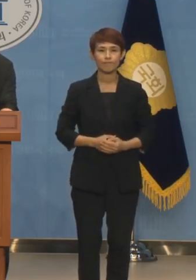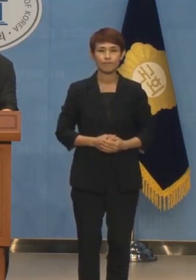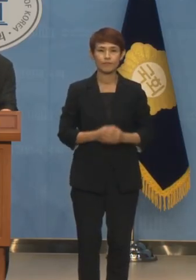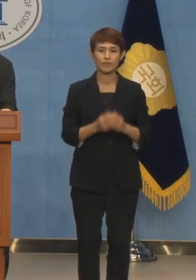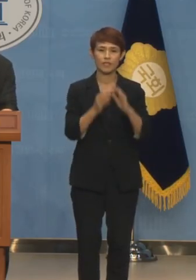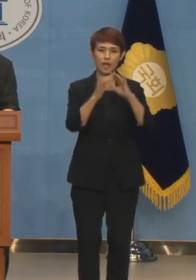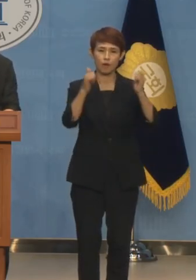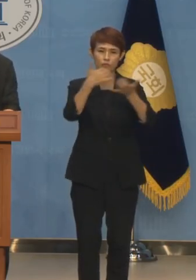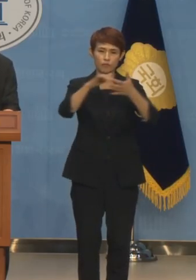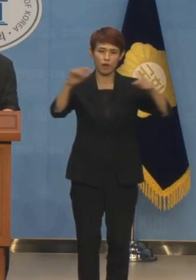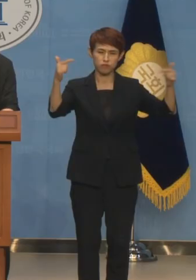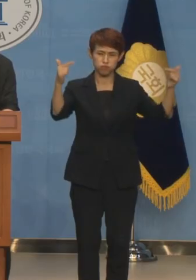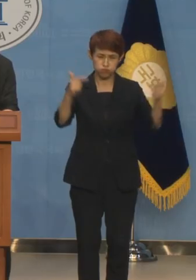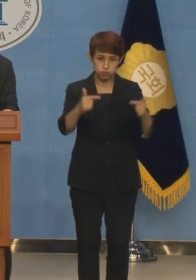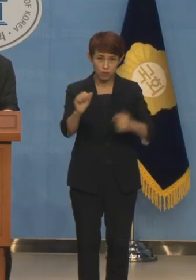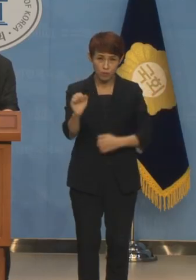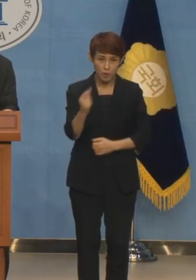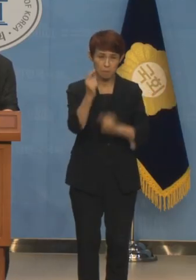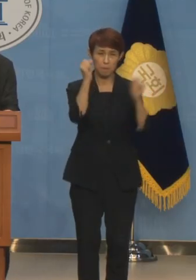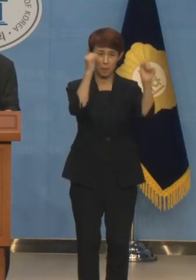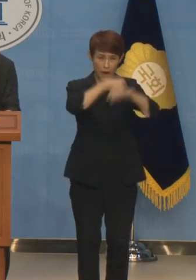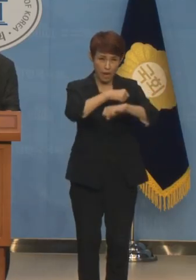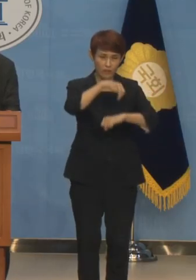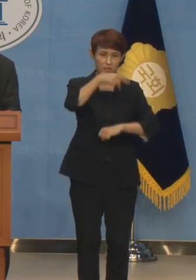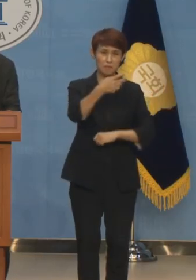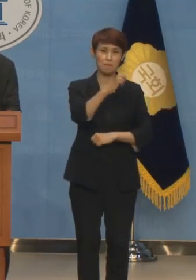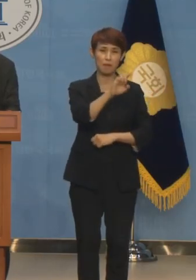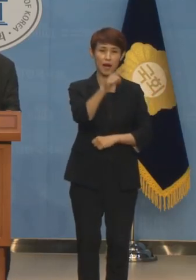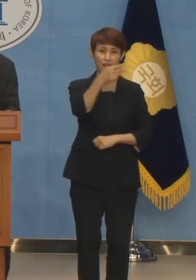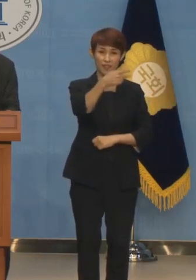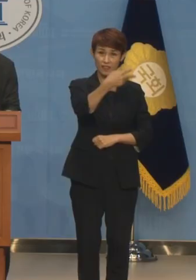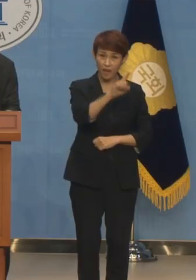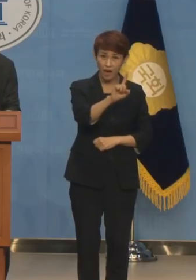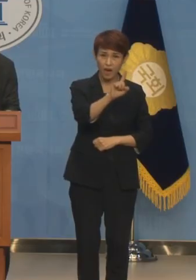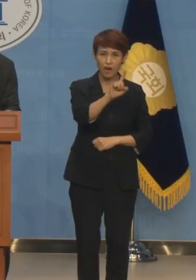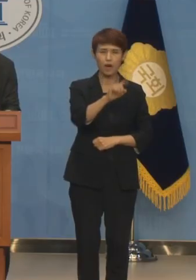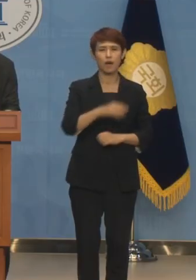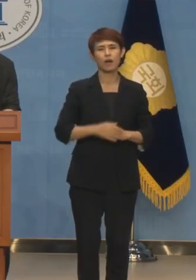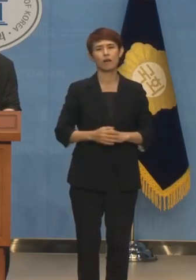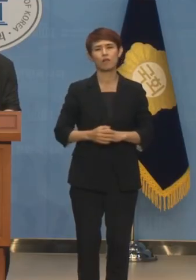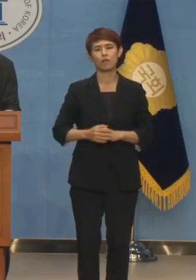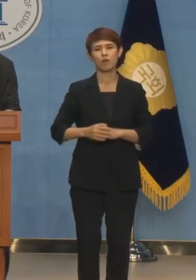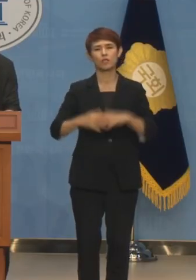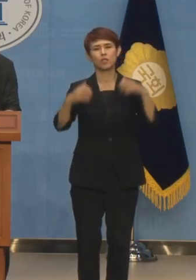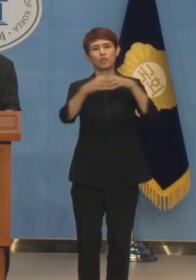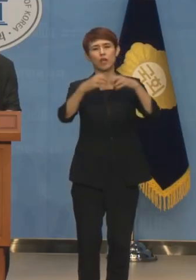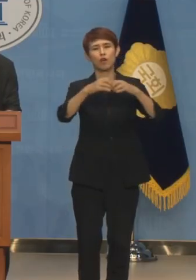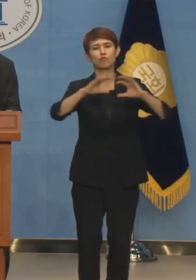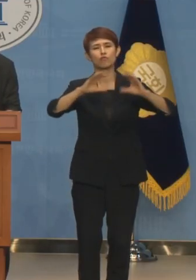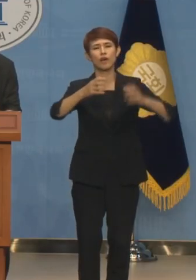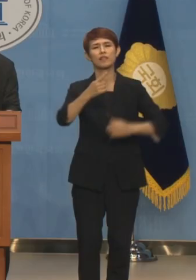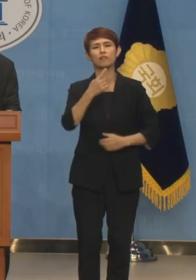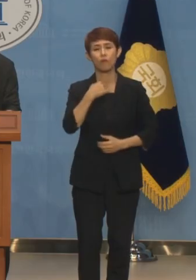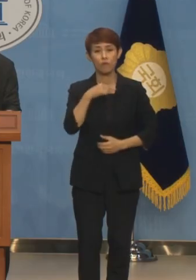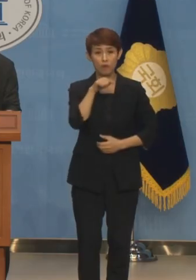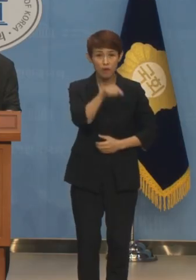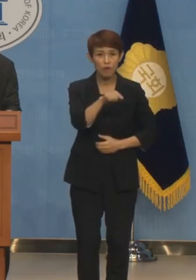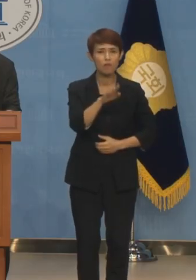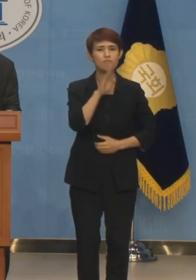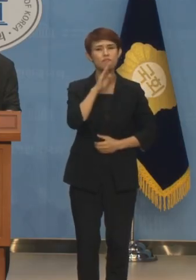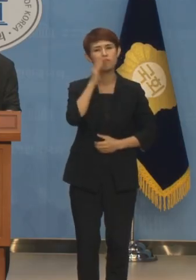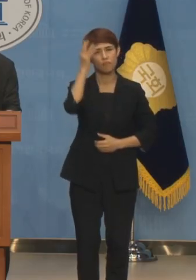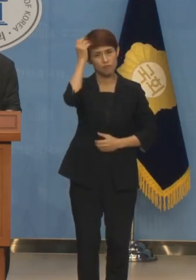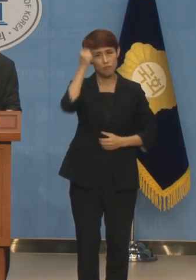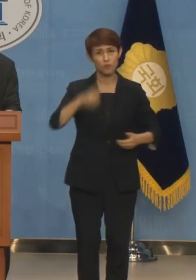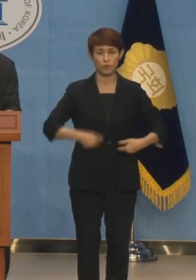인구 감소로 멸망했다는 스파르타, 군국주의 전쟁 국가였다는 점도 함께 짚어야